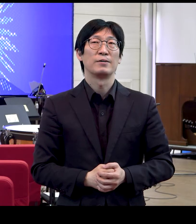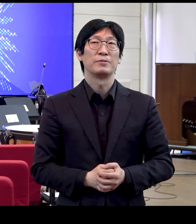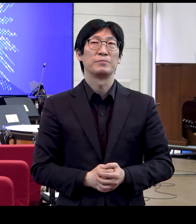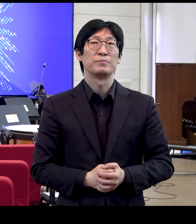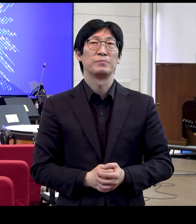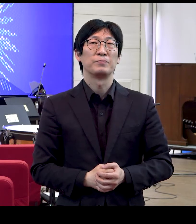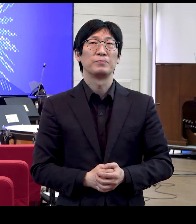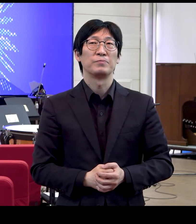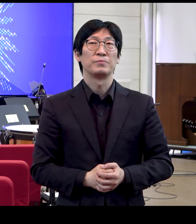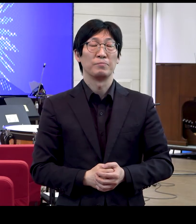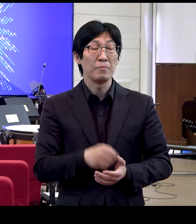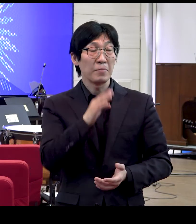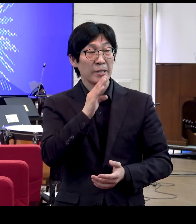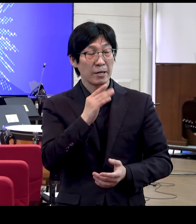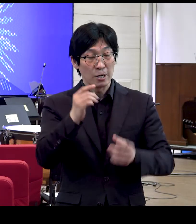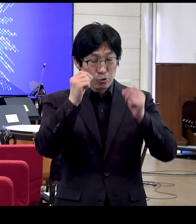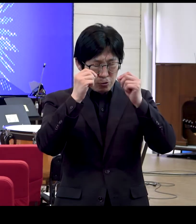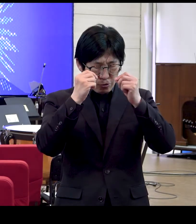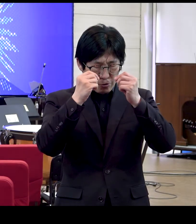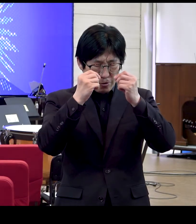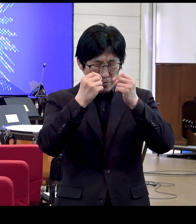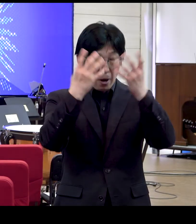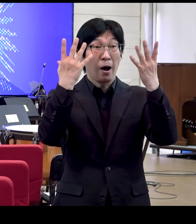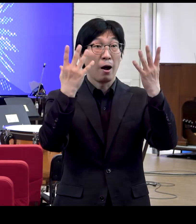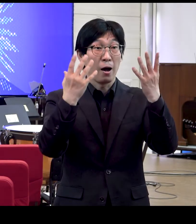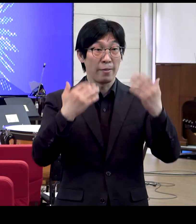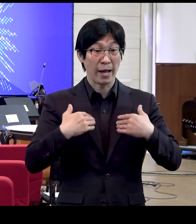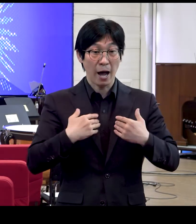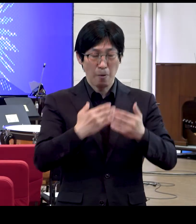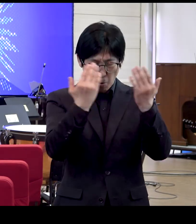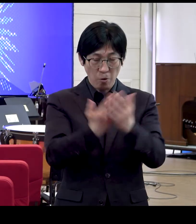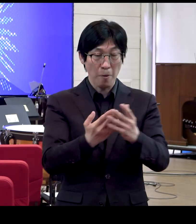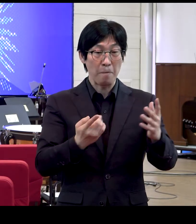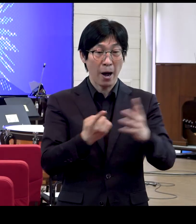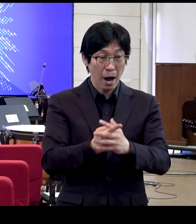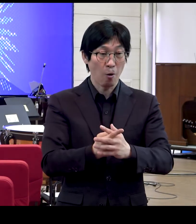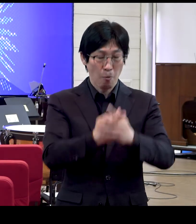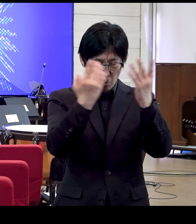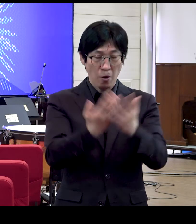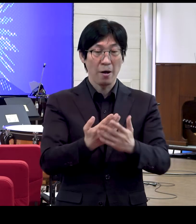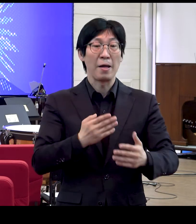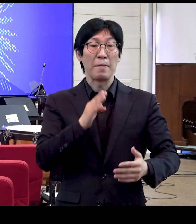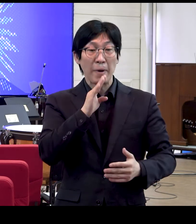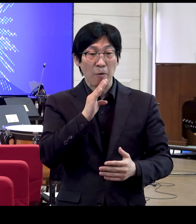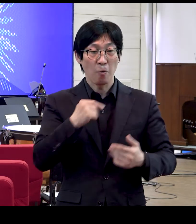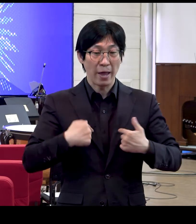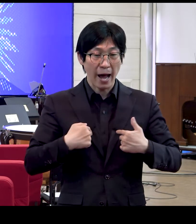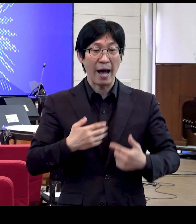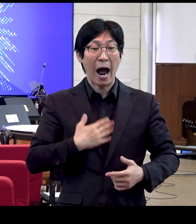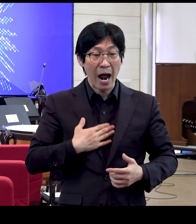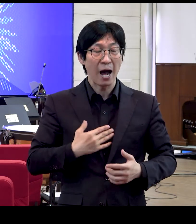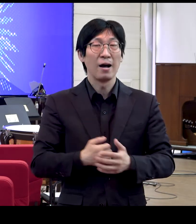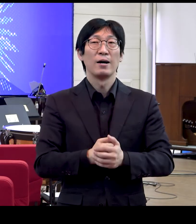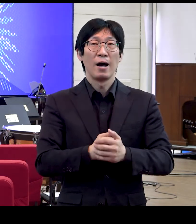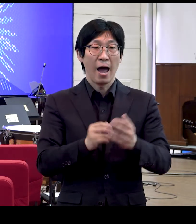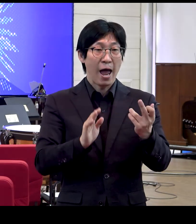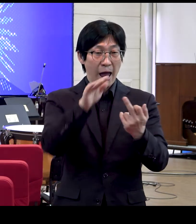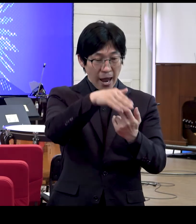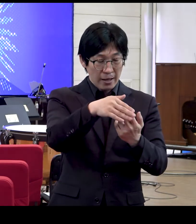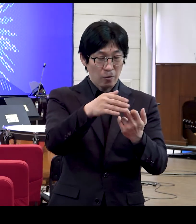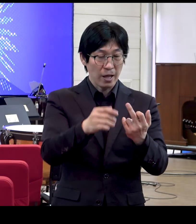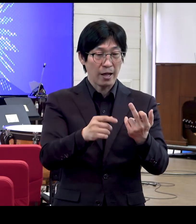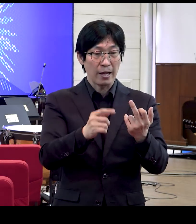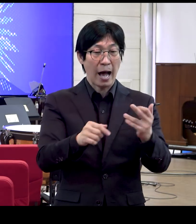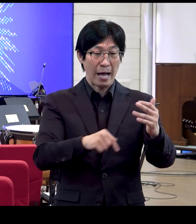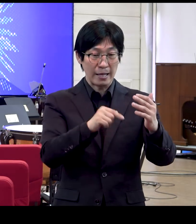그래요. 눈이 밝아지면 스스로 모든 것을 다 안다고 생각하고 스스로 옳다고 생각하면,